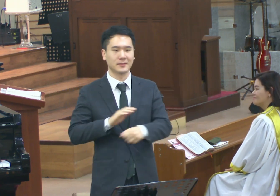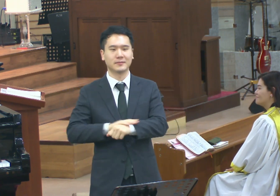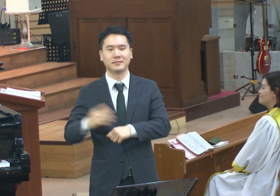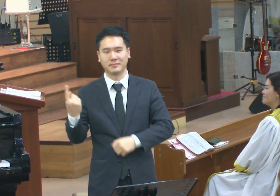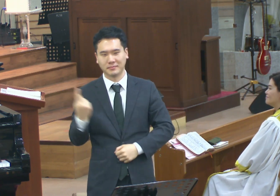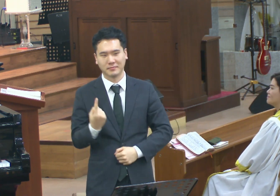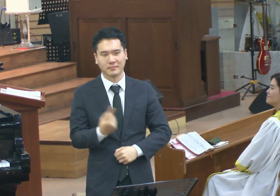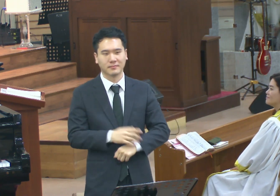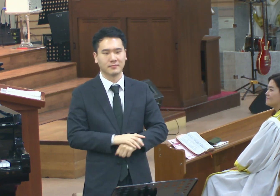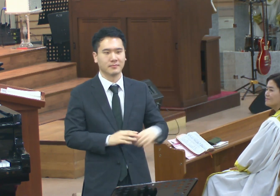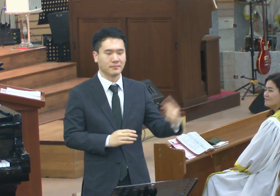나오셨습니다.